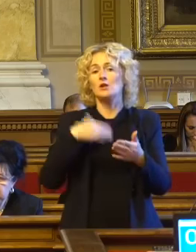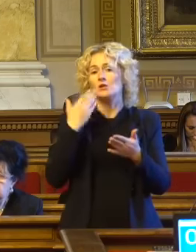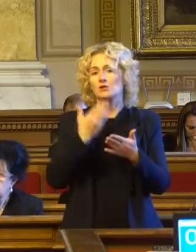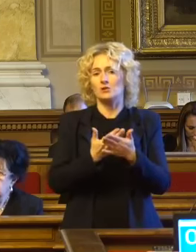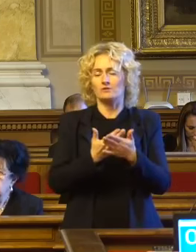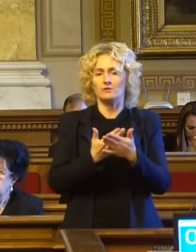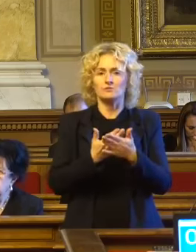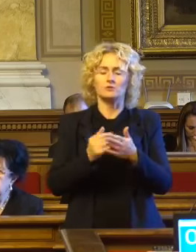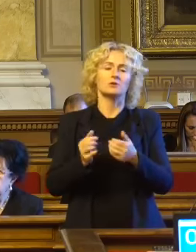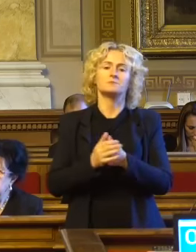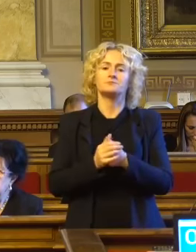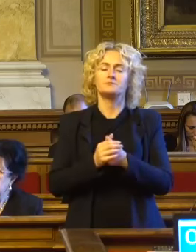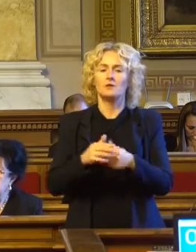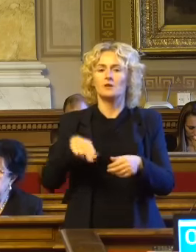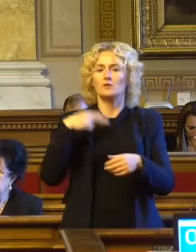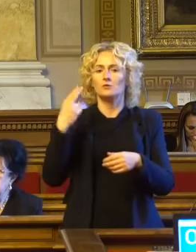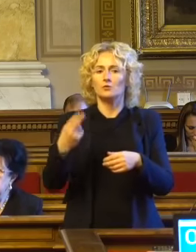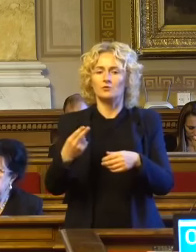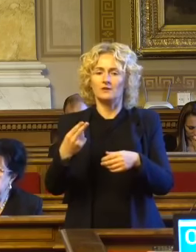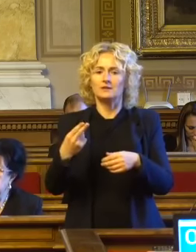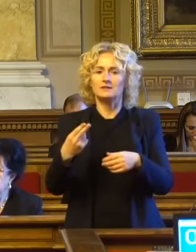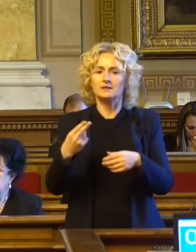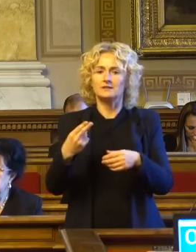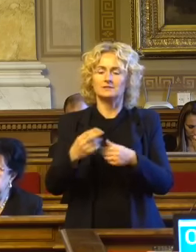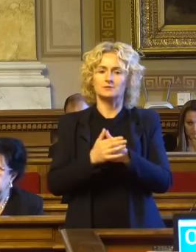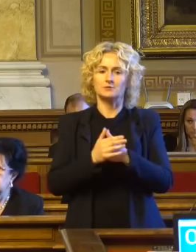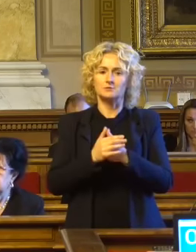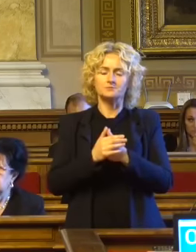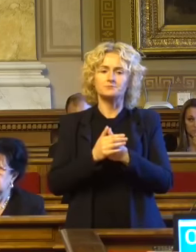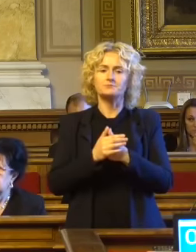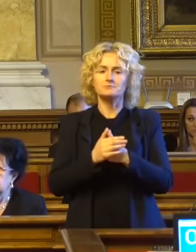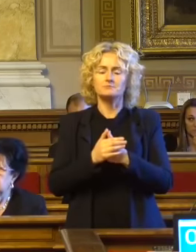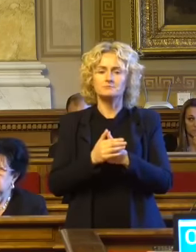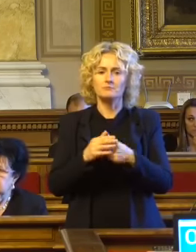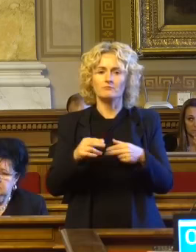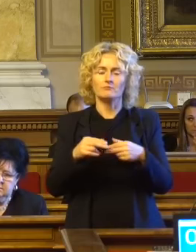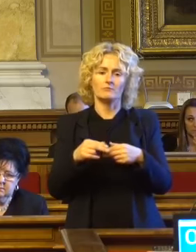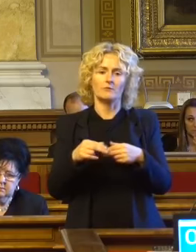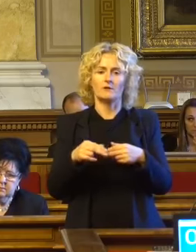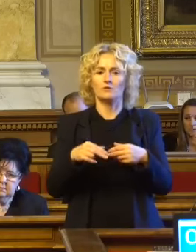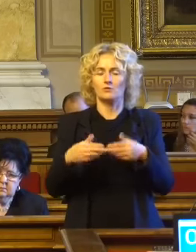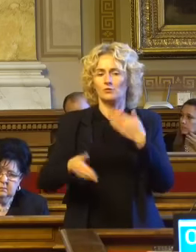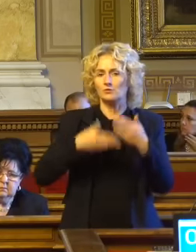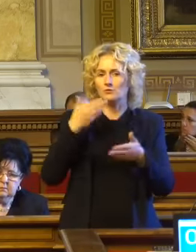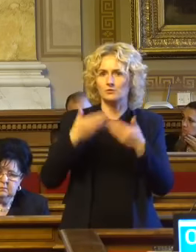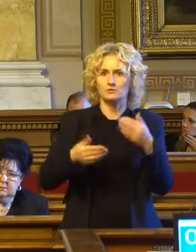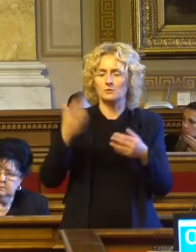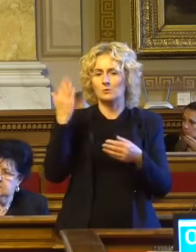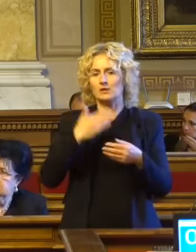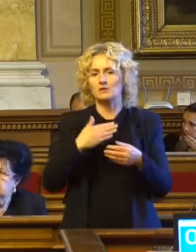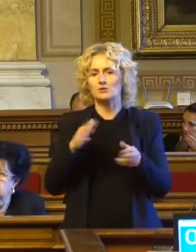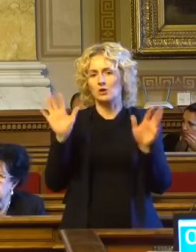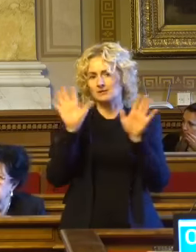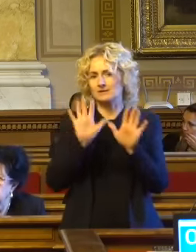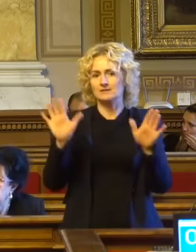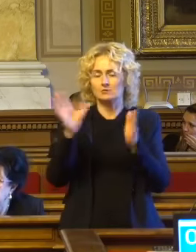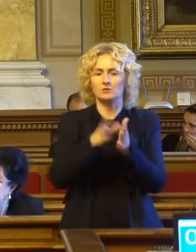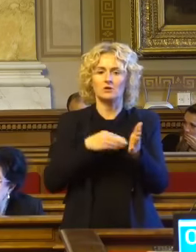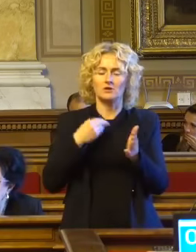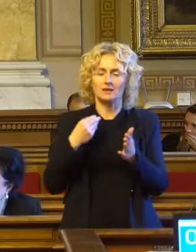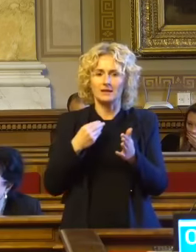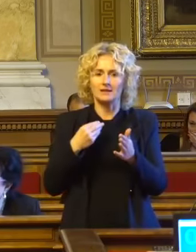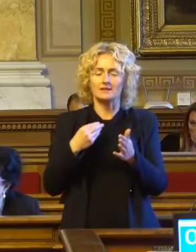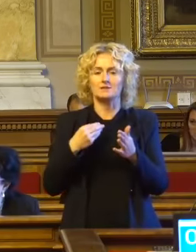9-kor kezdtünk. A következő közgyűlés 10 órakor kezdjük, még később lesz. Az a módosító javaslatom van, hogy a decemberi közgyűlést